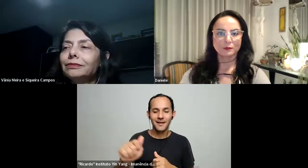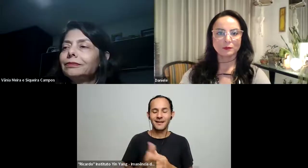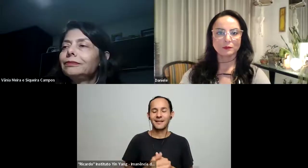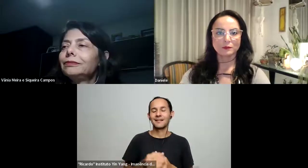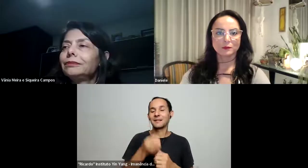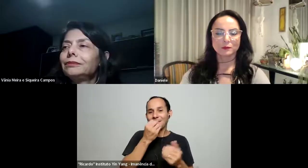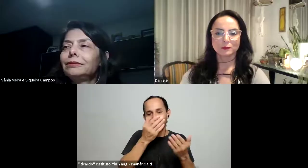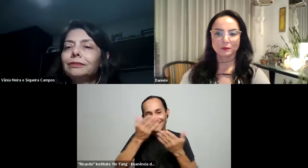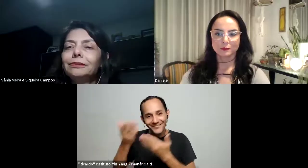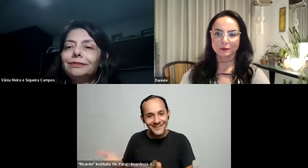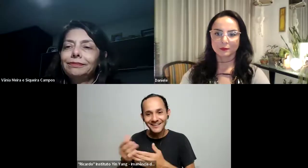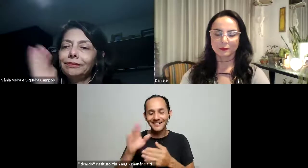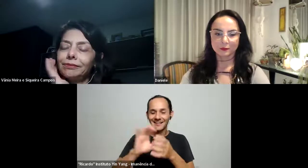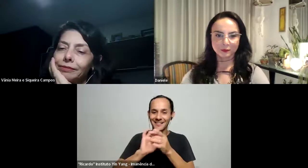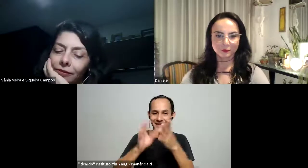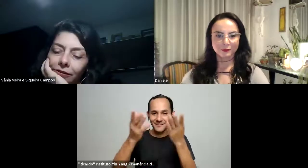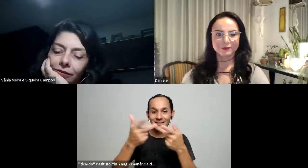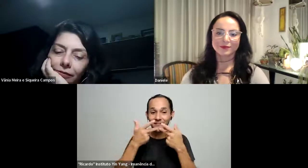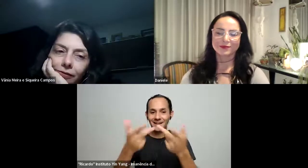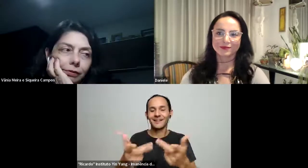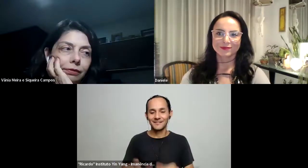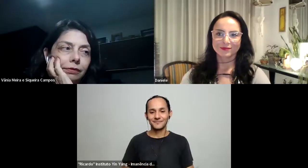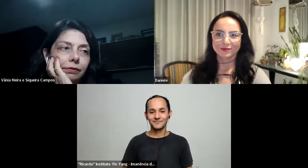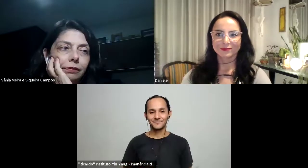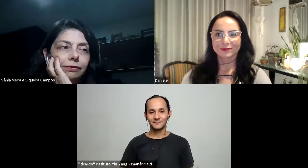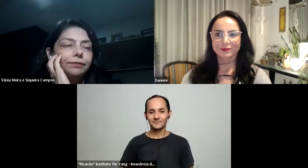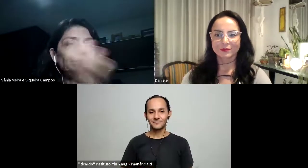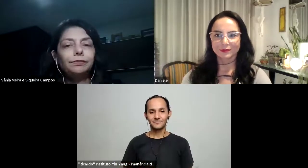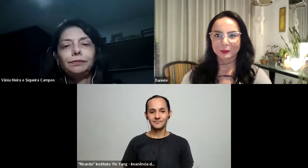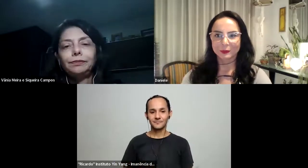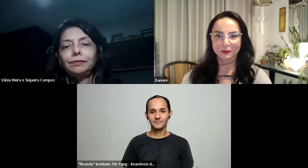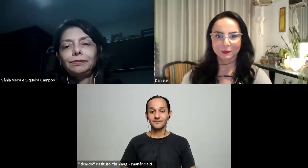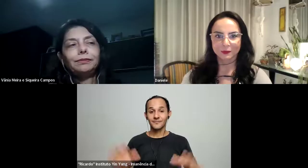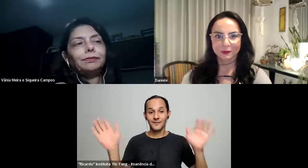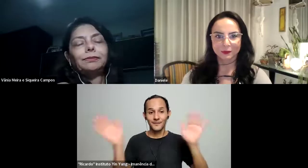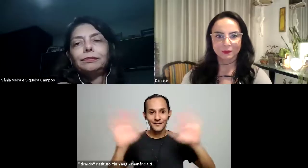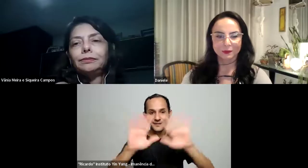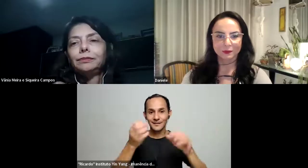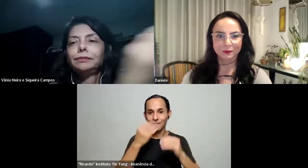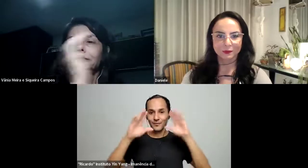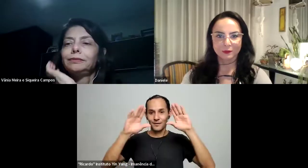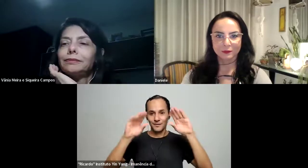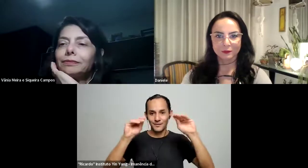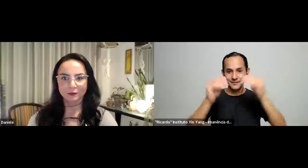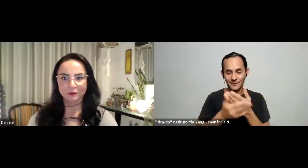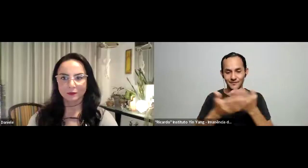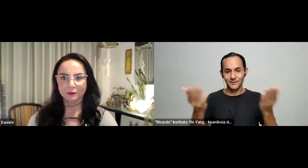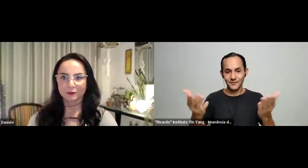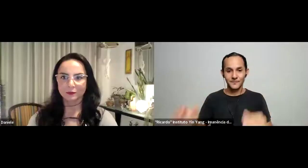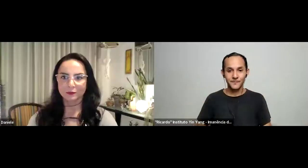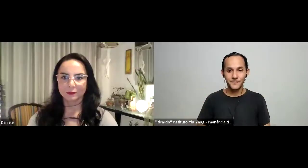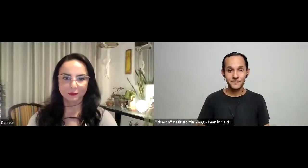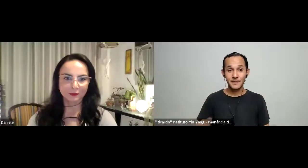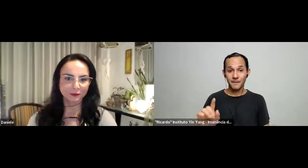muito bem-vinda. A palavra está contigo, querida. Olá, boa noite, pessoal. Em